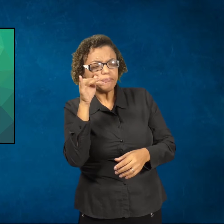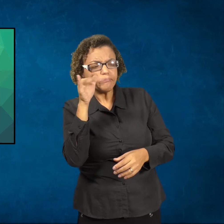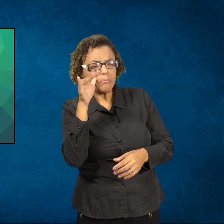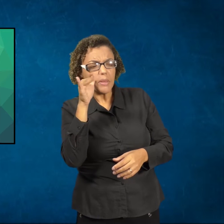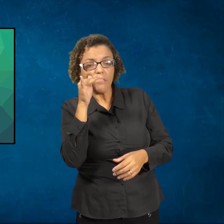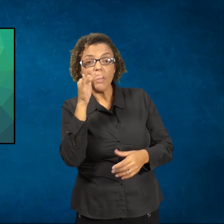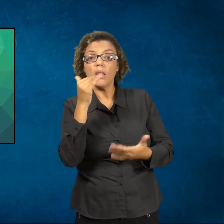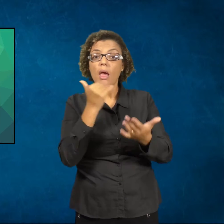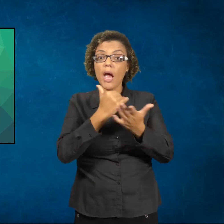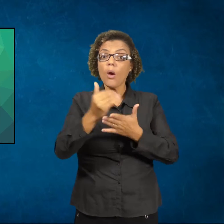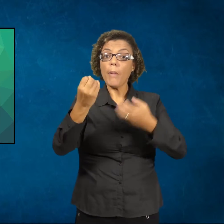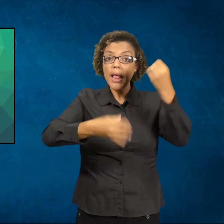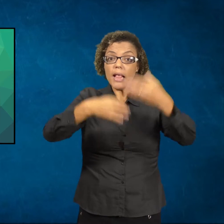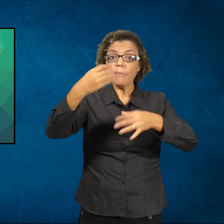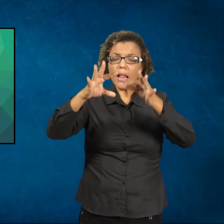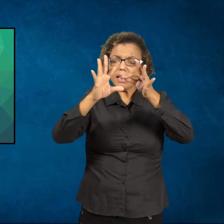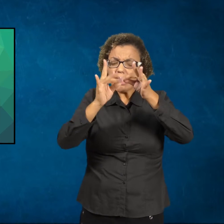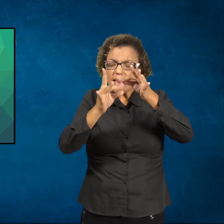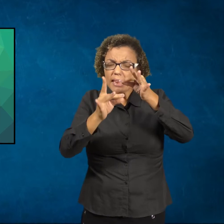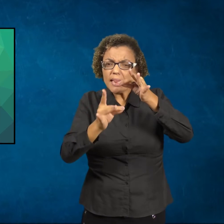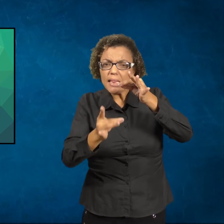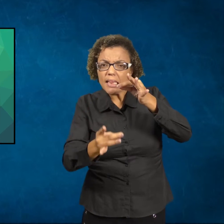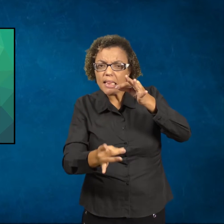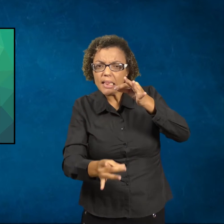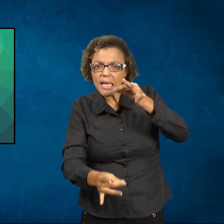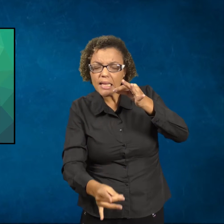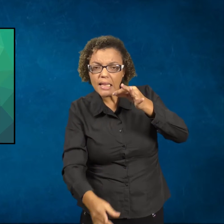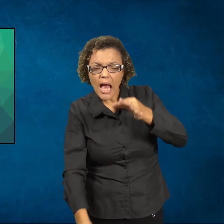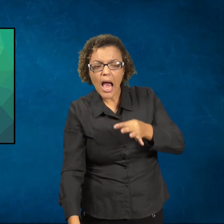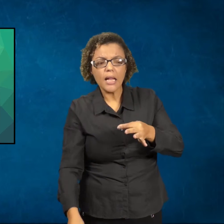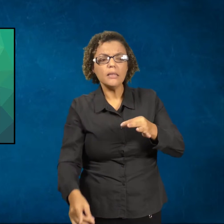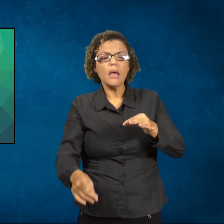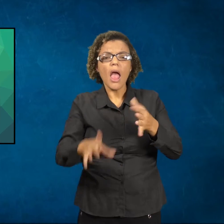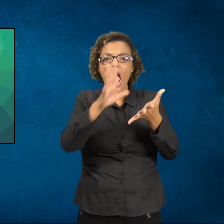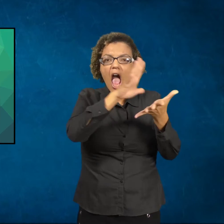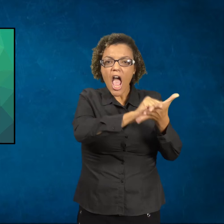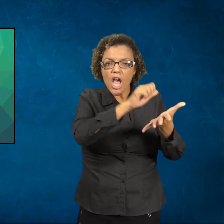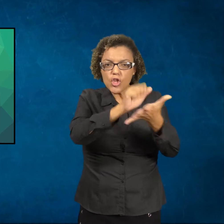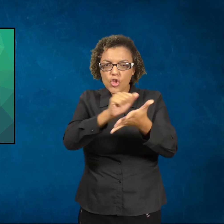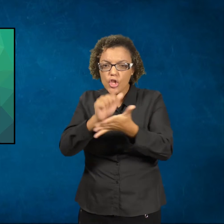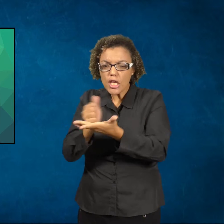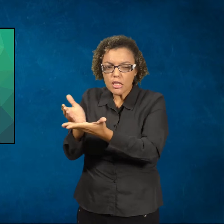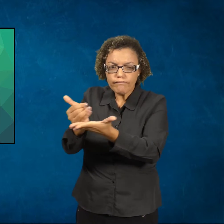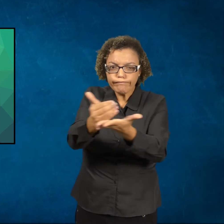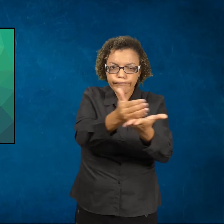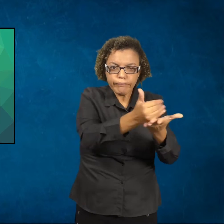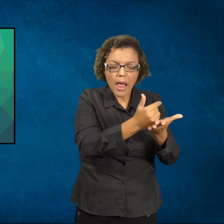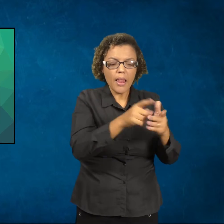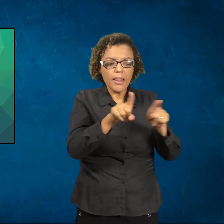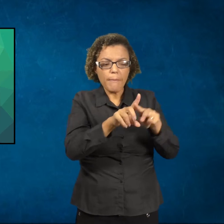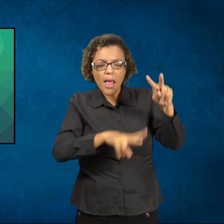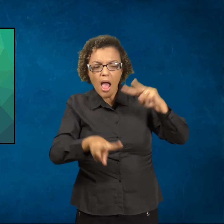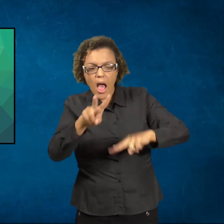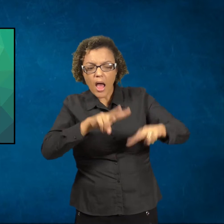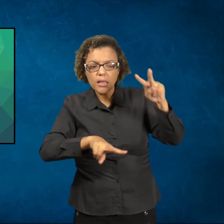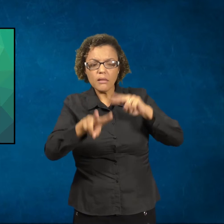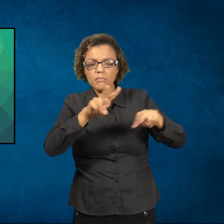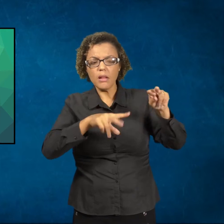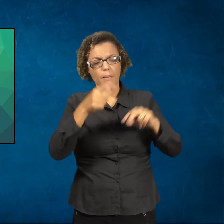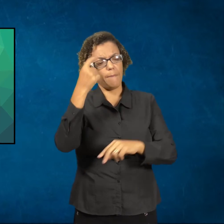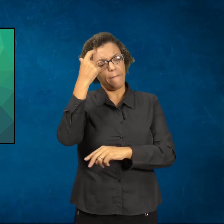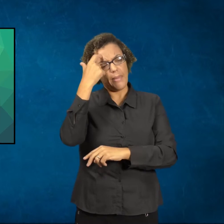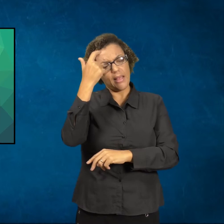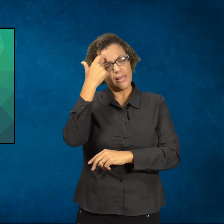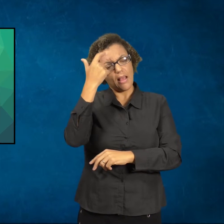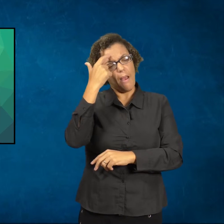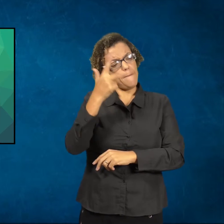minúcia de detalhes. E ele começa a descrever e interpretar que parece, então, a criança ter uma espécie